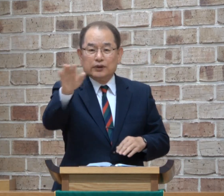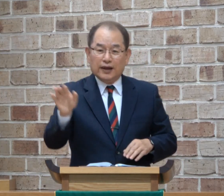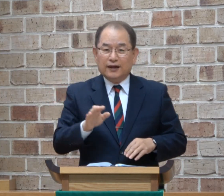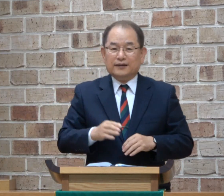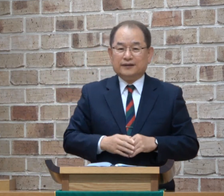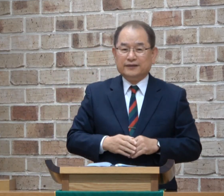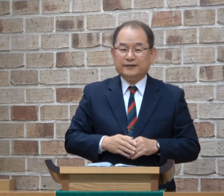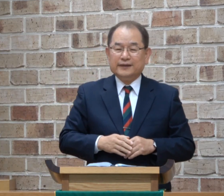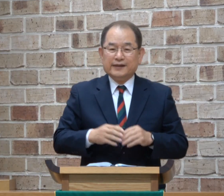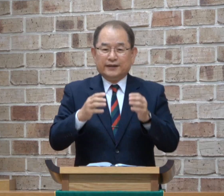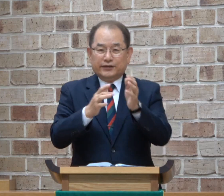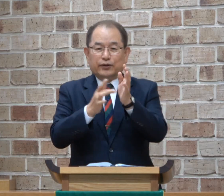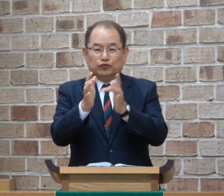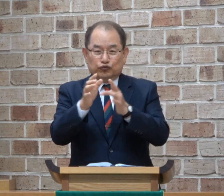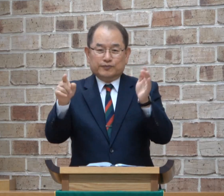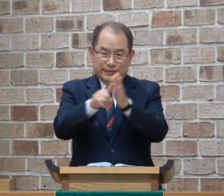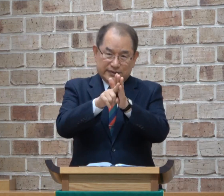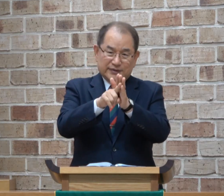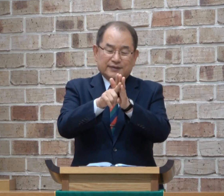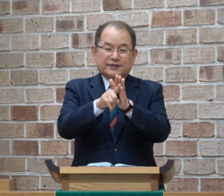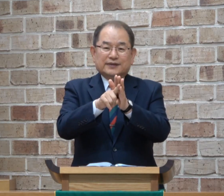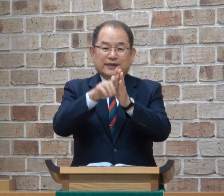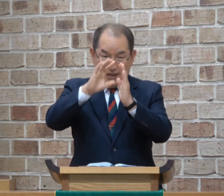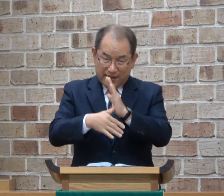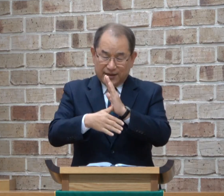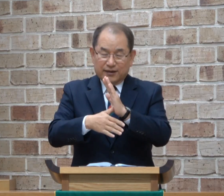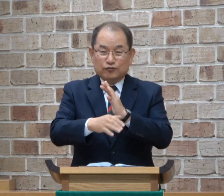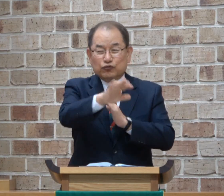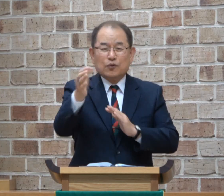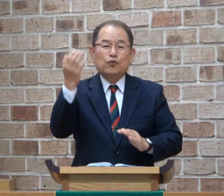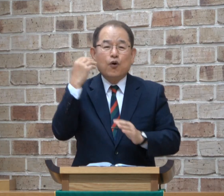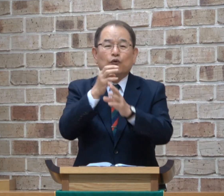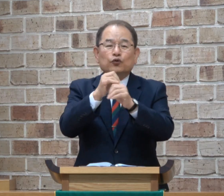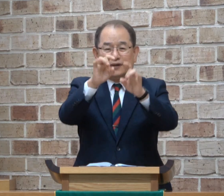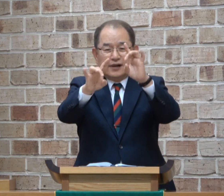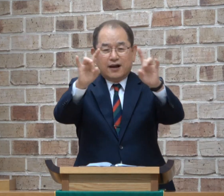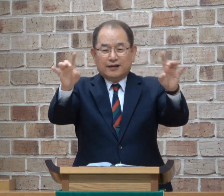예수님을 믿을 때는 우리가 각각 다 다릅니다.